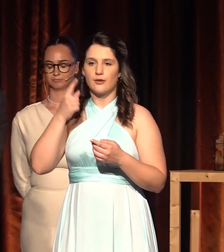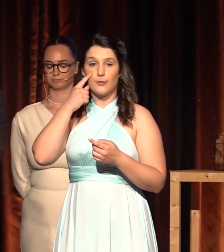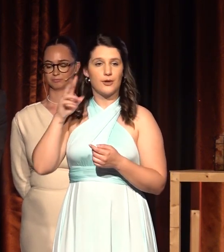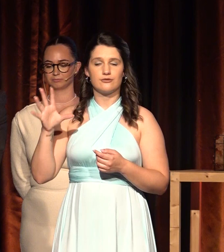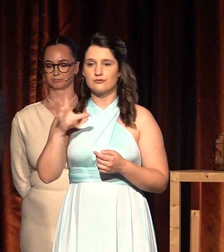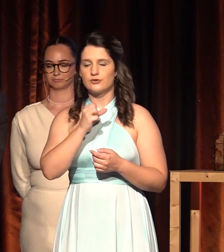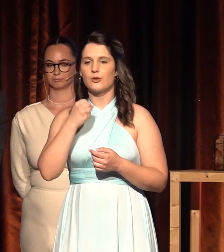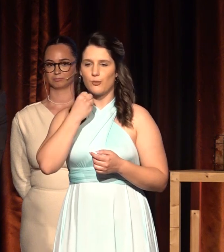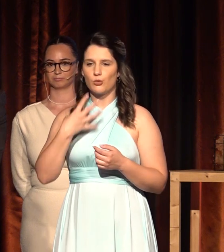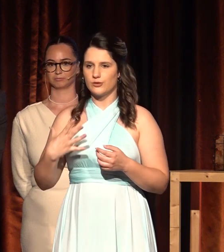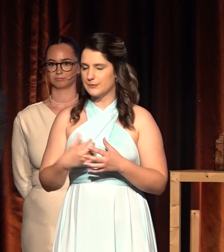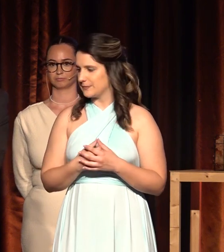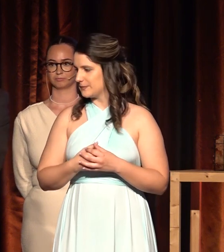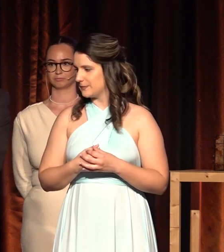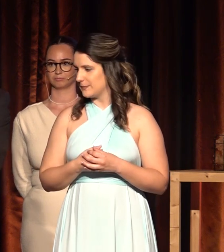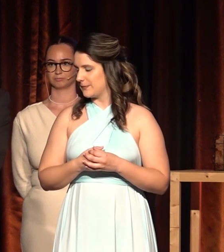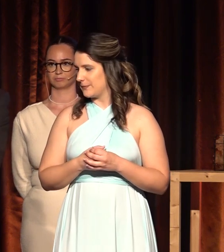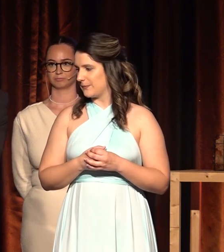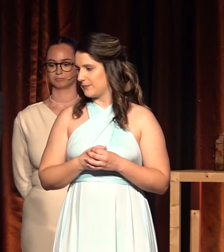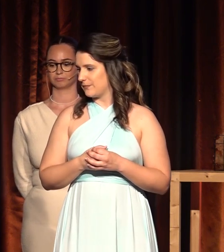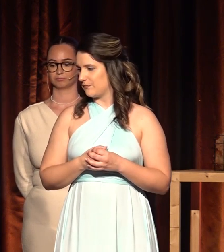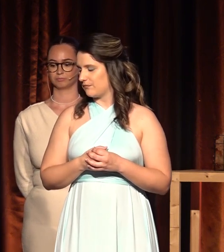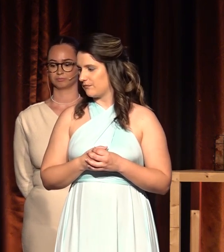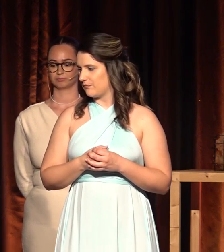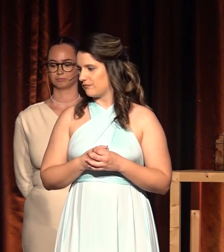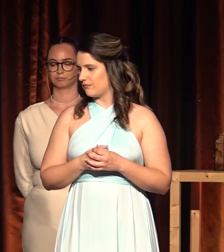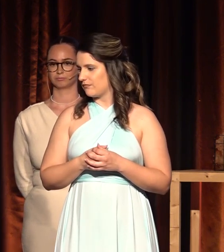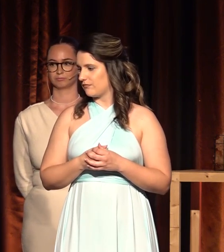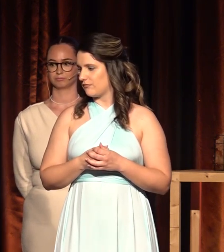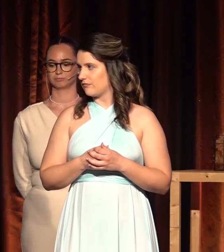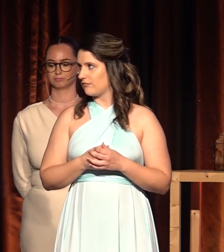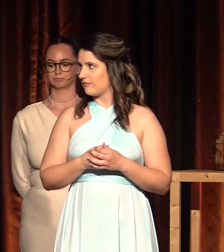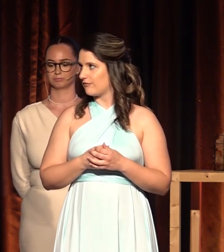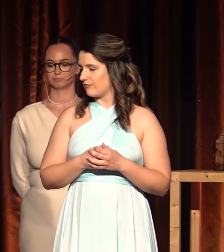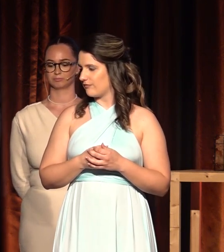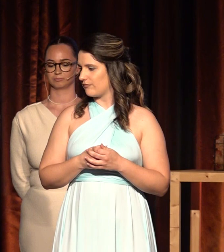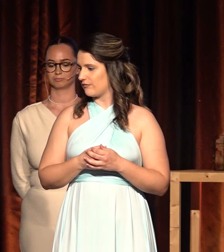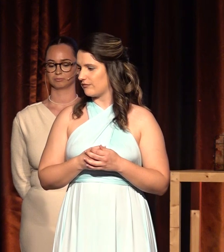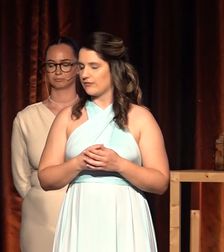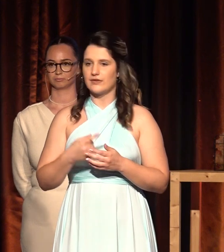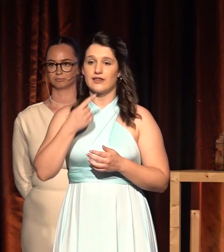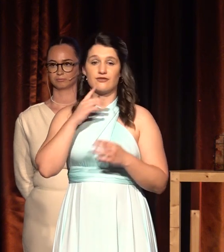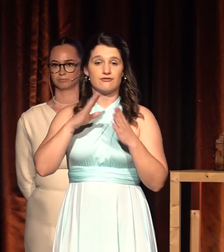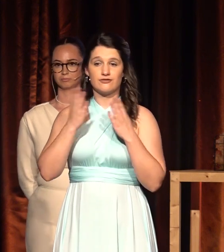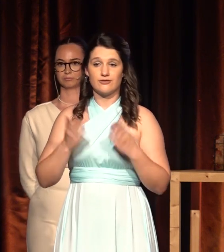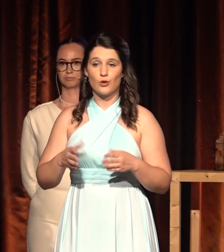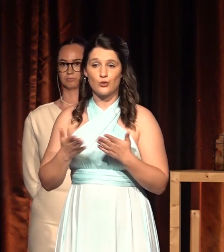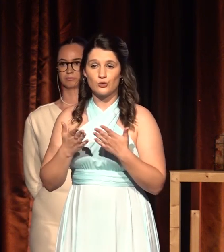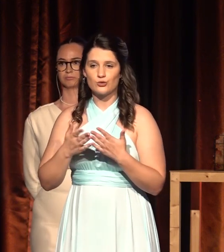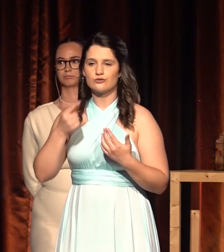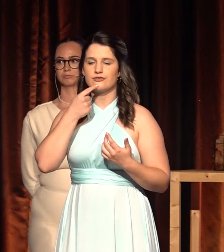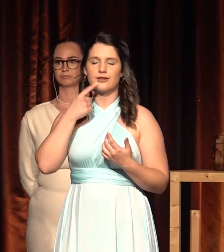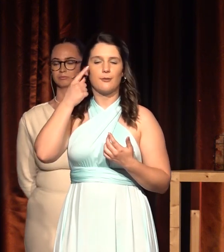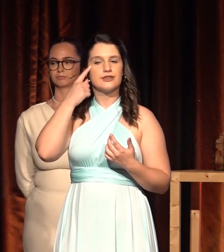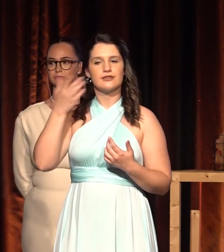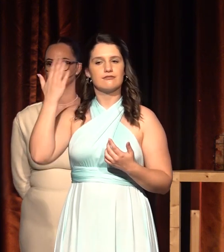és un plaer, com dia. Les orles, a més, ens permeten posar una mica el retrovisor, no? I mirar quan vam començar, què hem anat